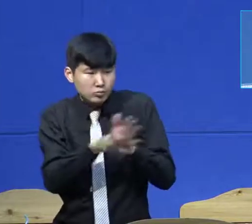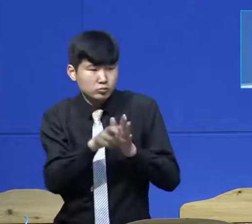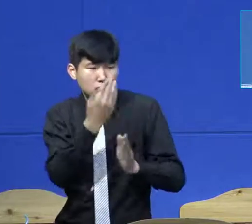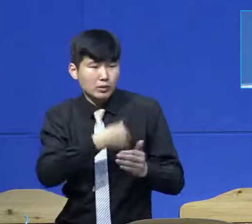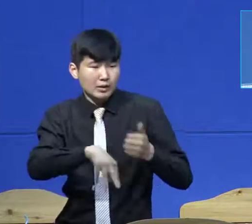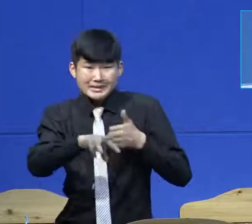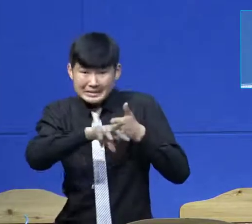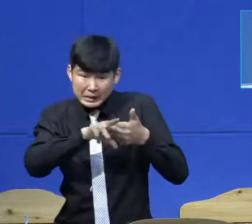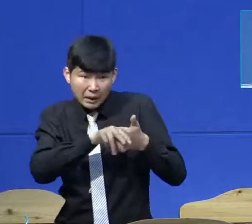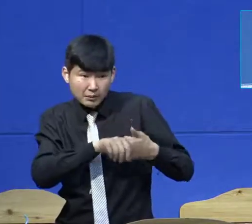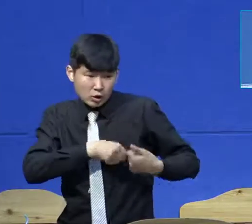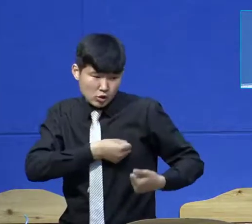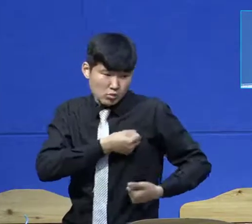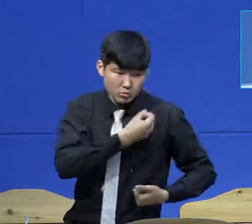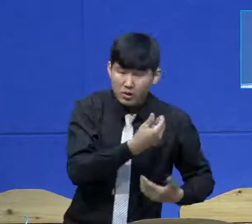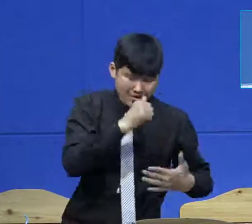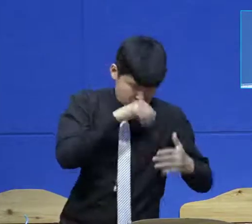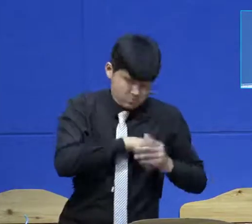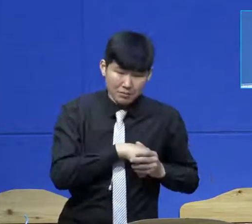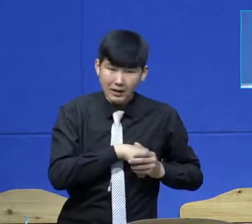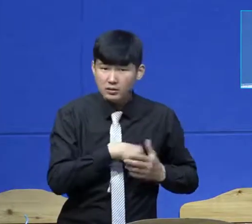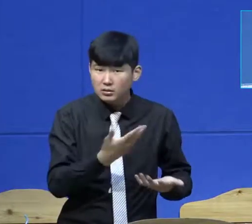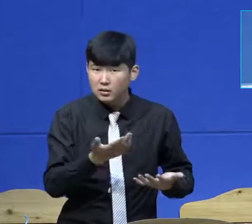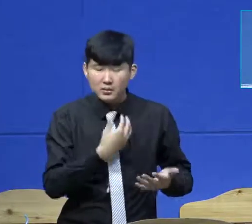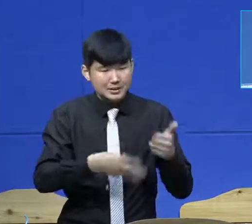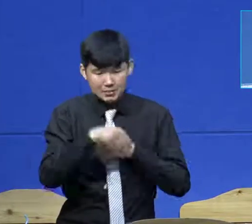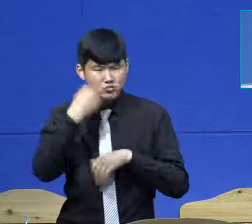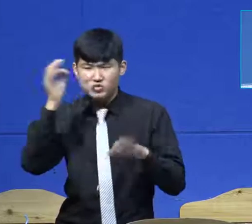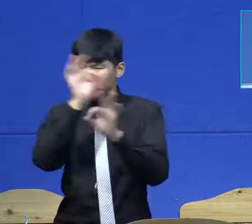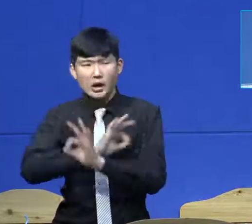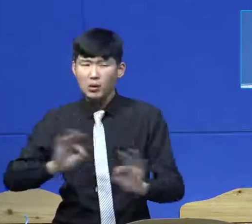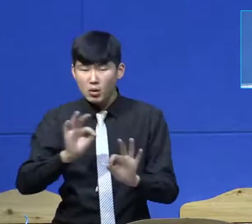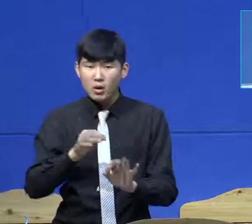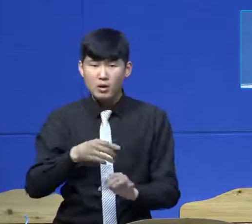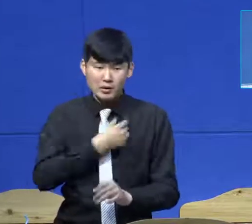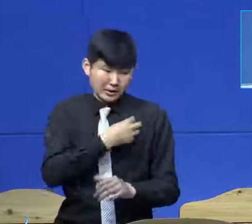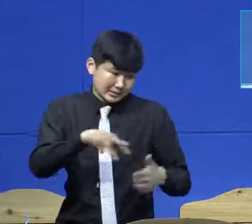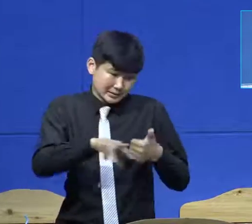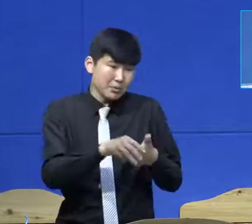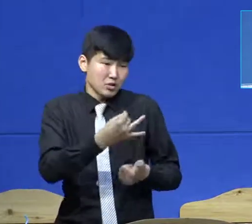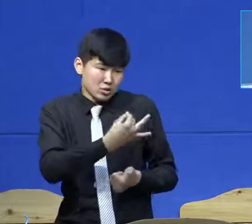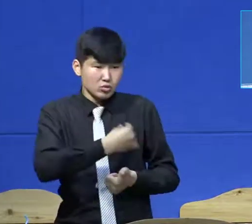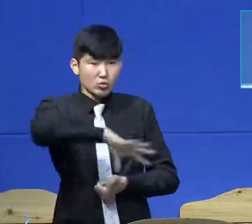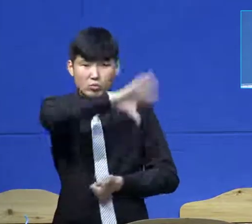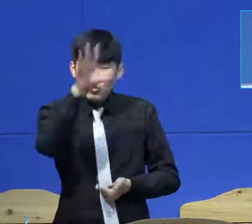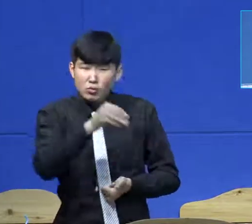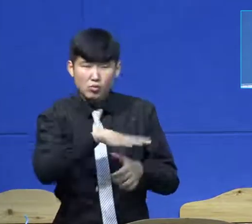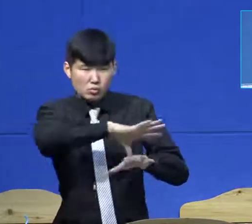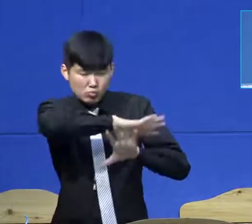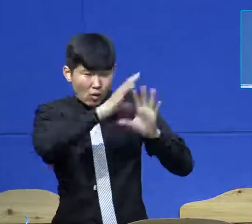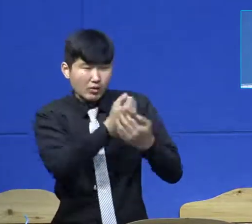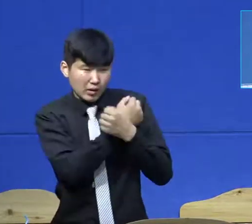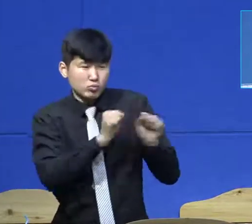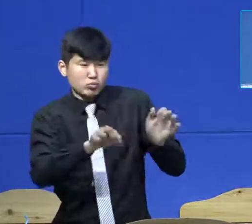мэдээ өвөрлөжсэн байгаа үст дээ. Би сайн мэдээрээс ичихгүй. Энэ сайн мэдээ бол итгэвч болгоныг бүх хүнийг аврах бурхны